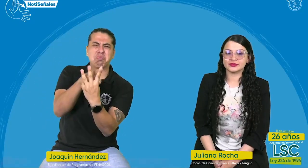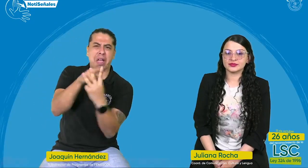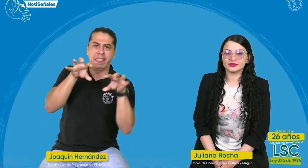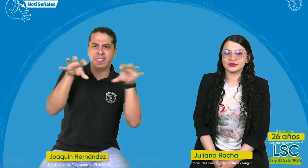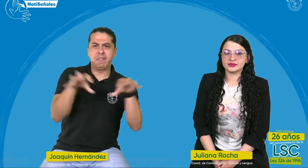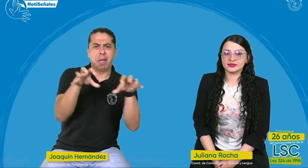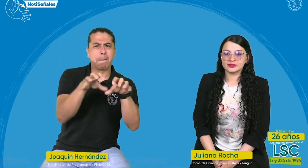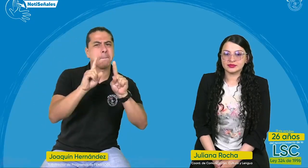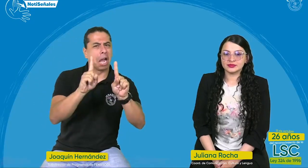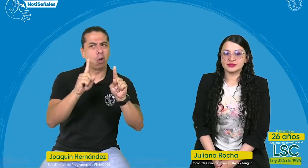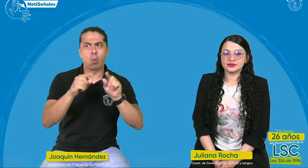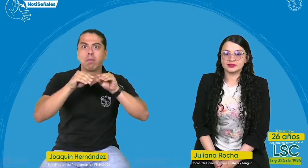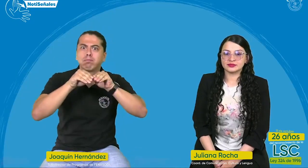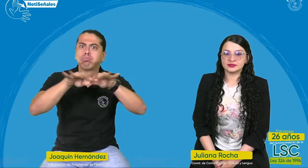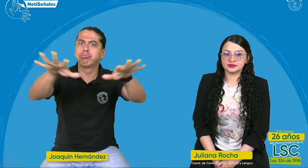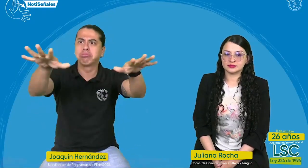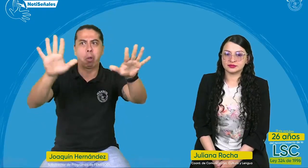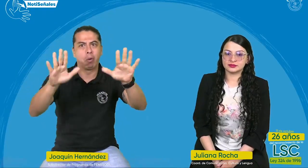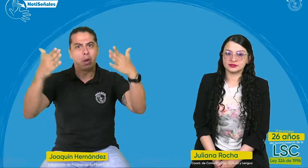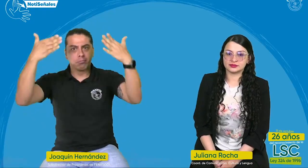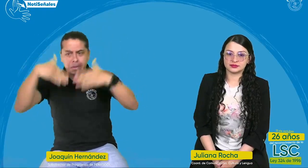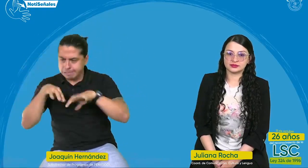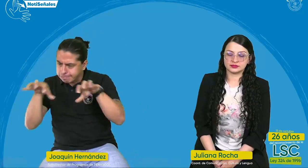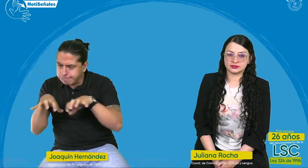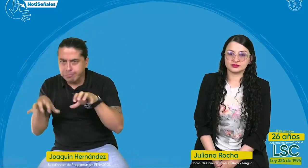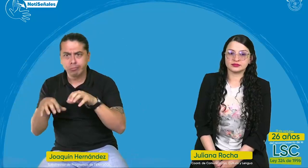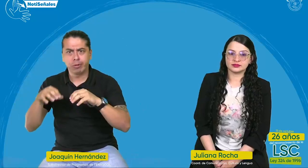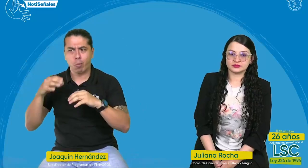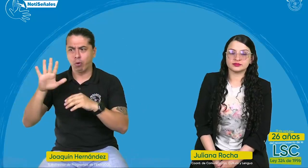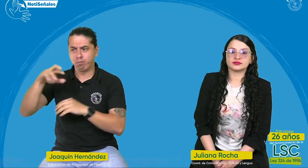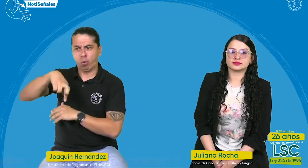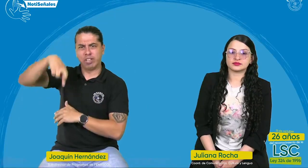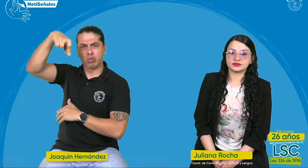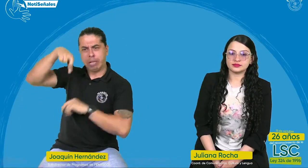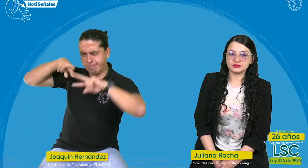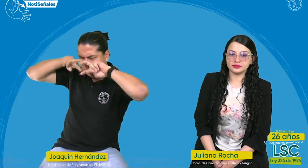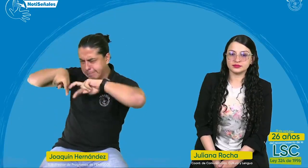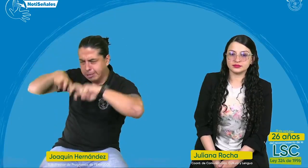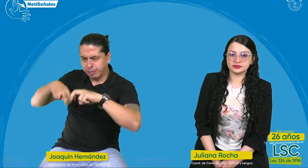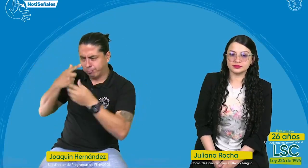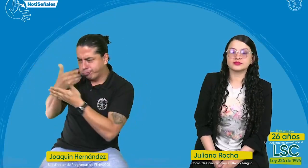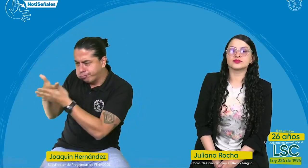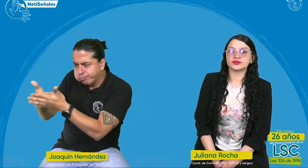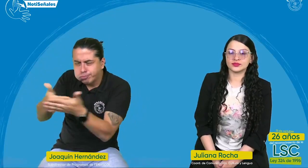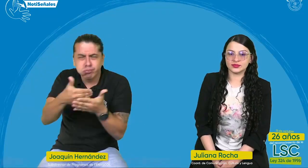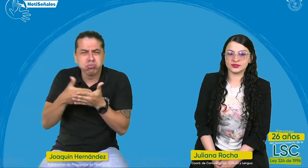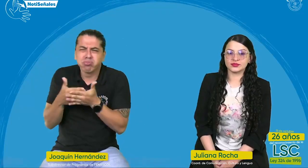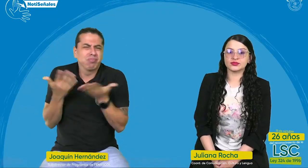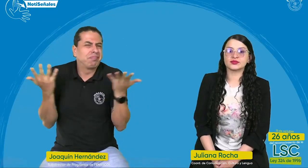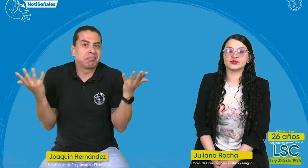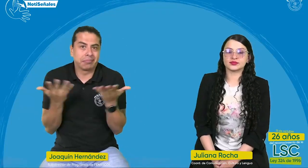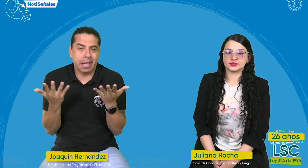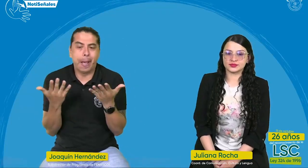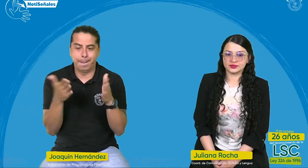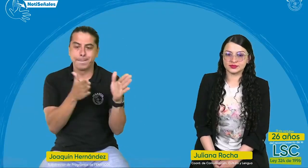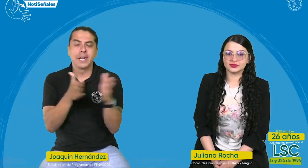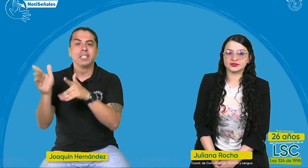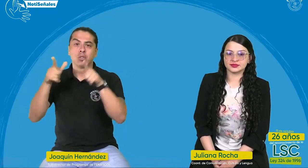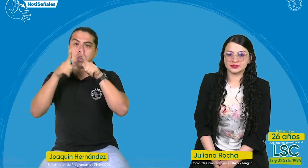desarrollando hay unas actividades que ya se están haciendo pero que no se han divulgado mucho y que tienen que